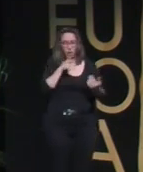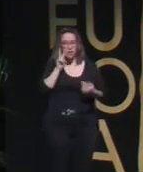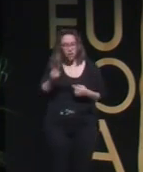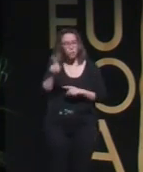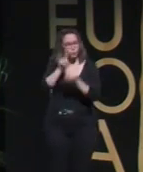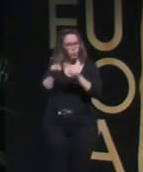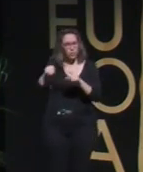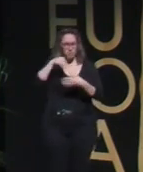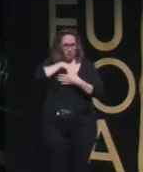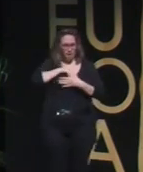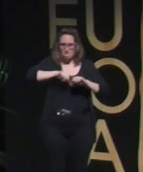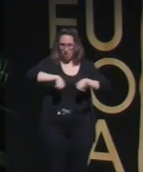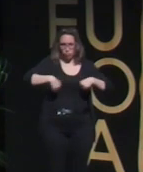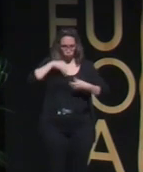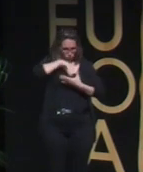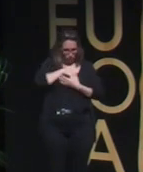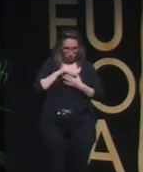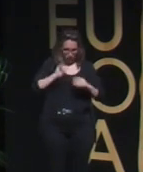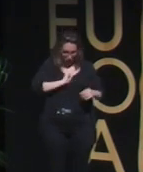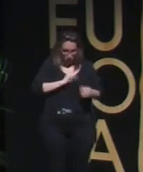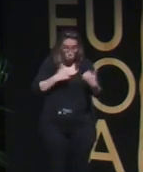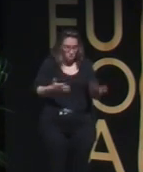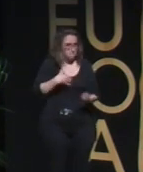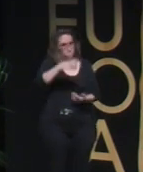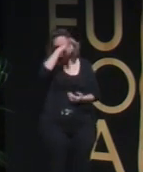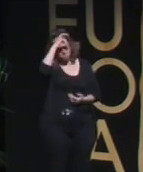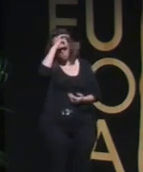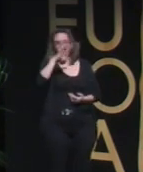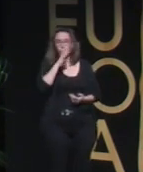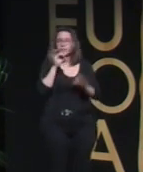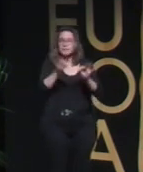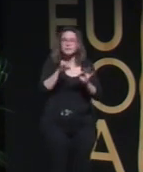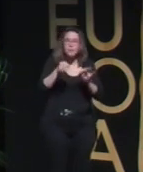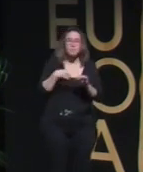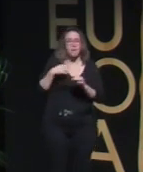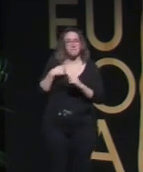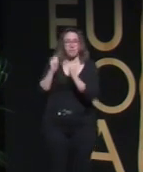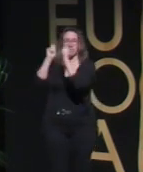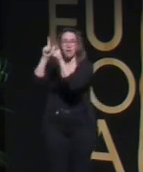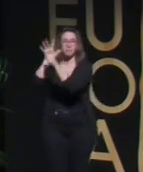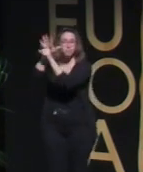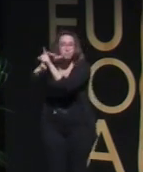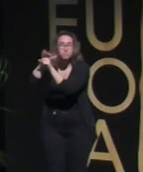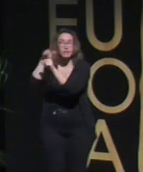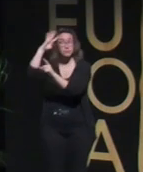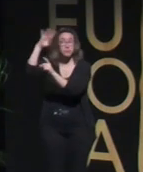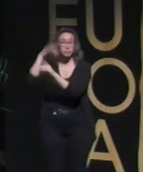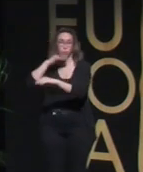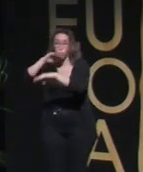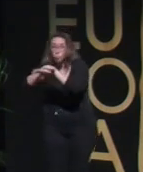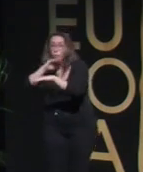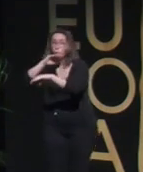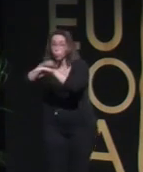el vacío interno que tienen. No saben quiénes son. Porque siempre han sido o bien por agradar ideales o expectativas o consumiendo